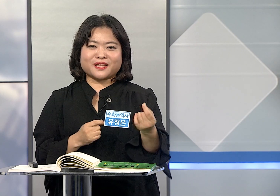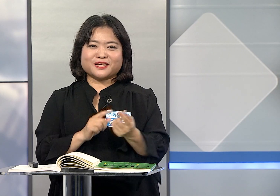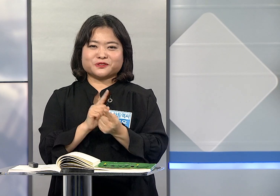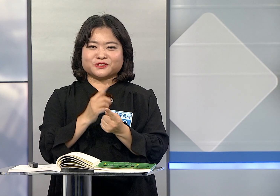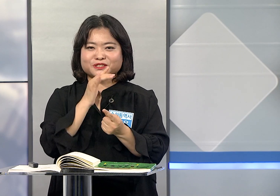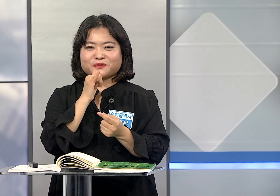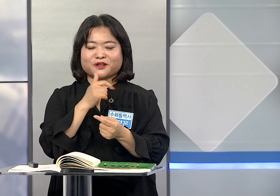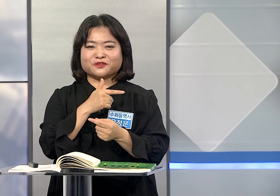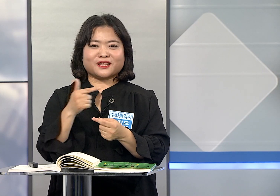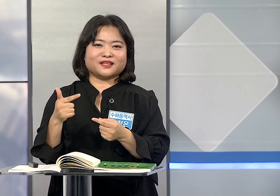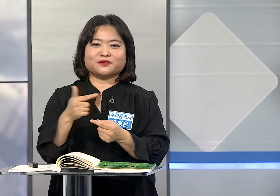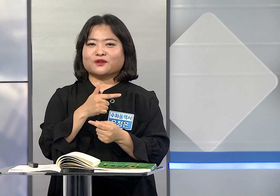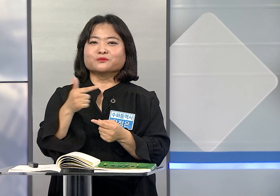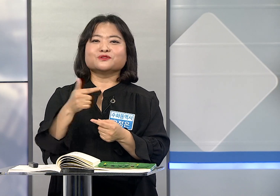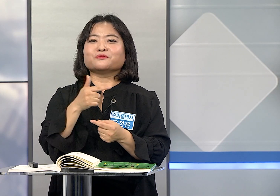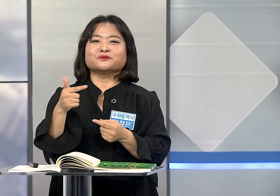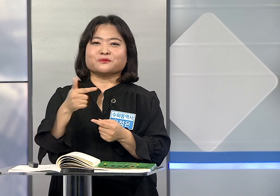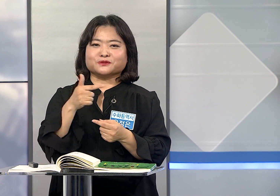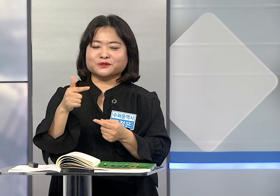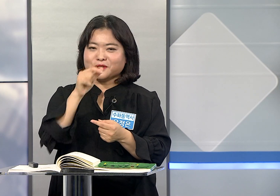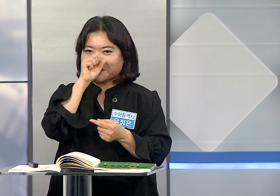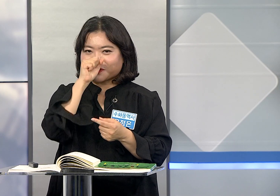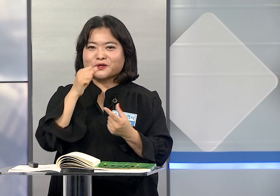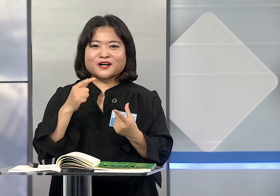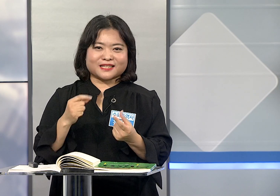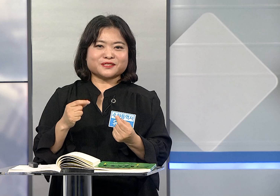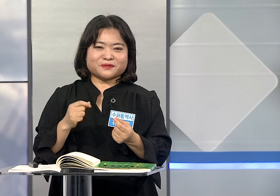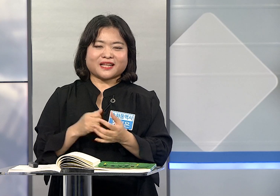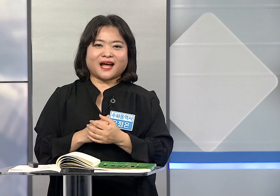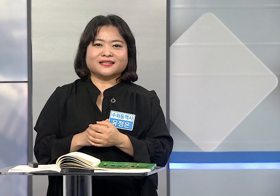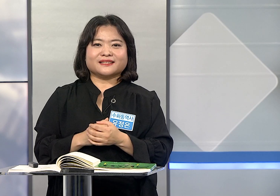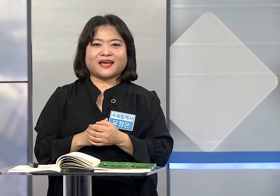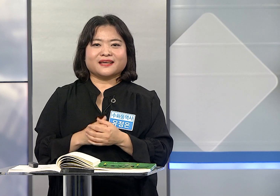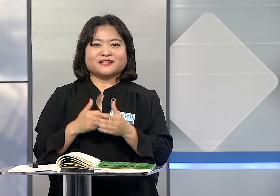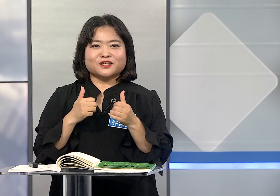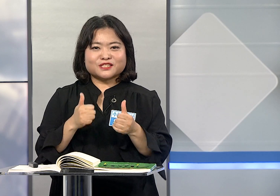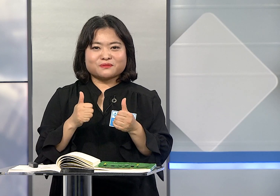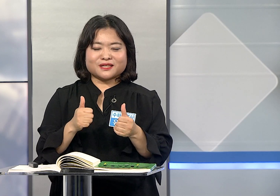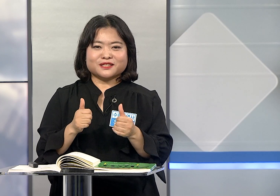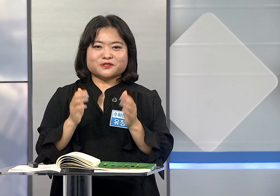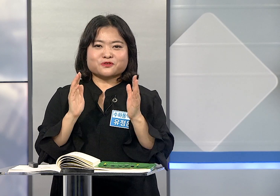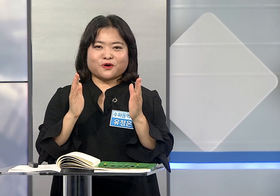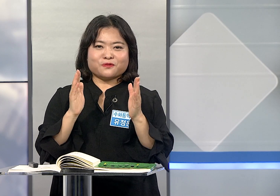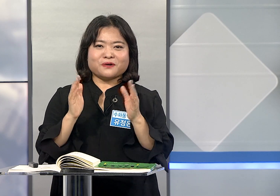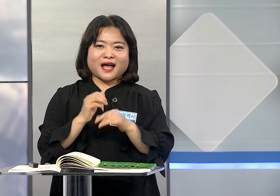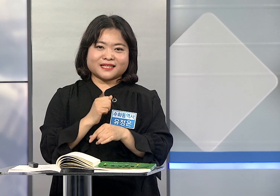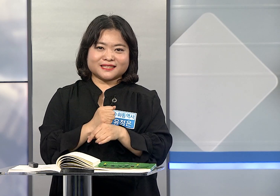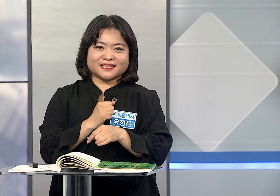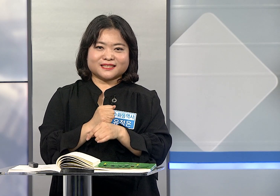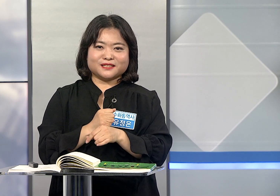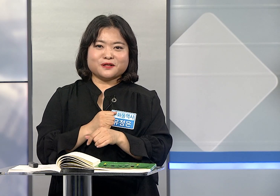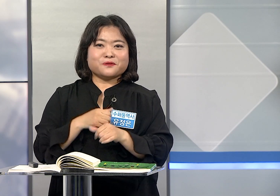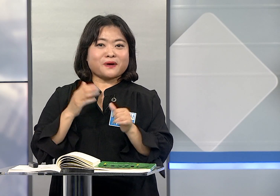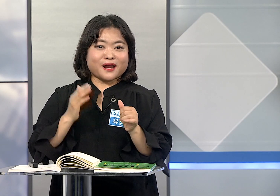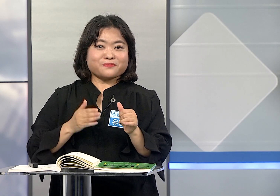만날 수 있으면 너무너무 좋을 것 같습니다. 네. 열심히 수업하시기를